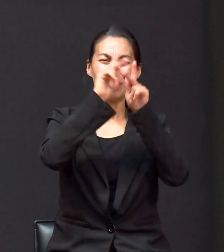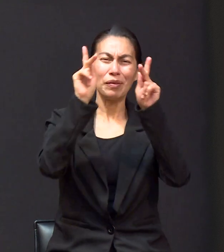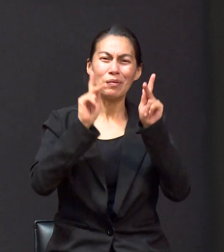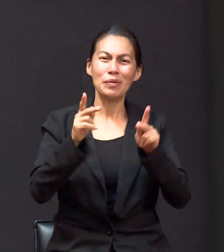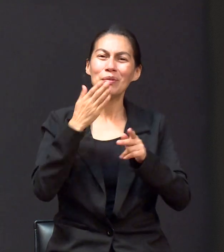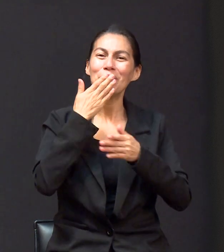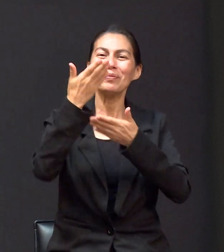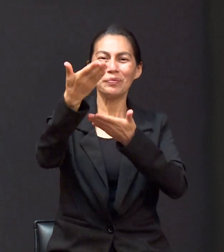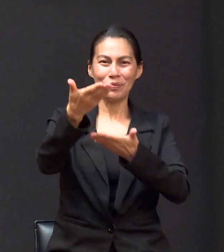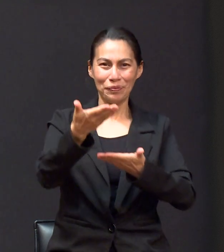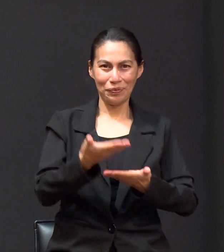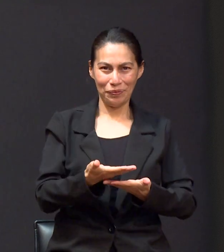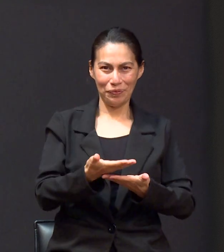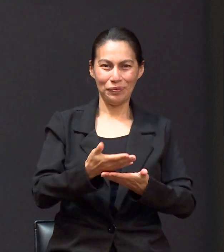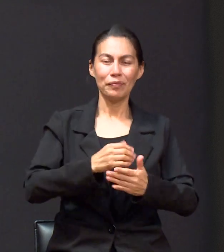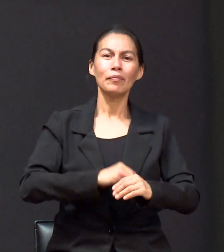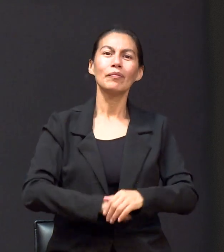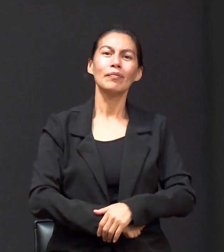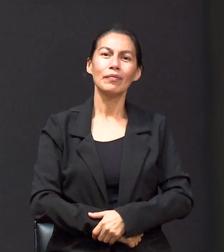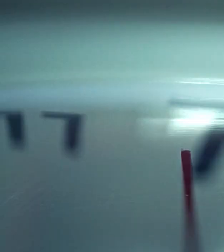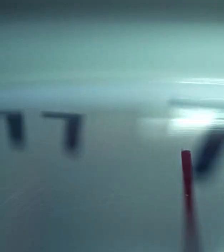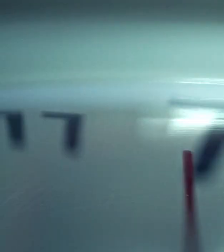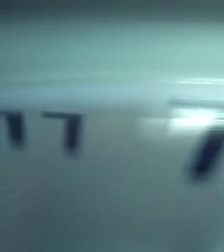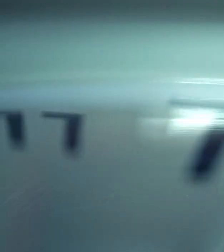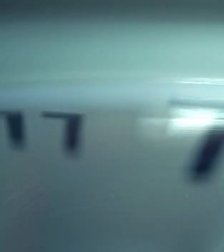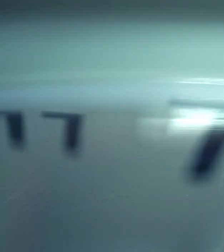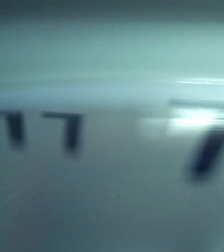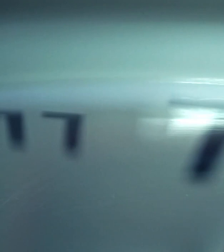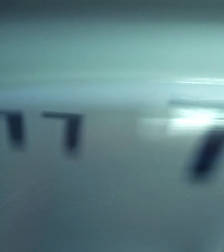de paz. Bienvenidos.